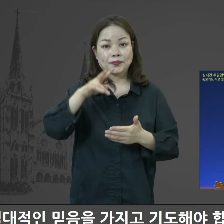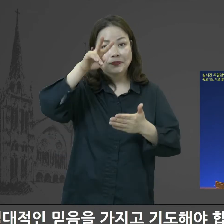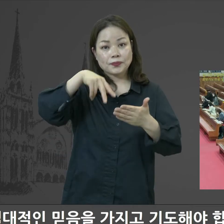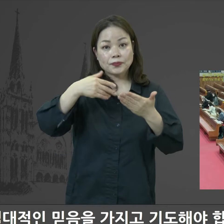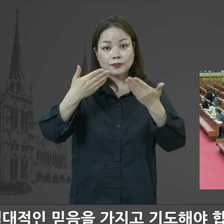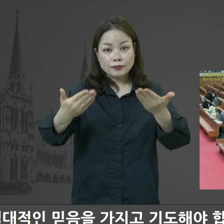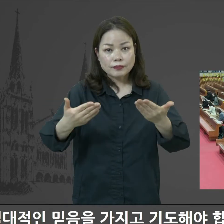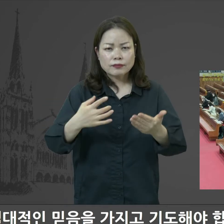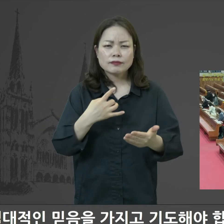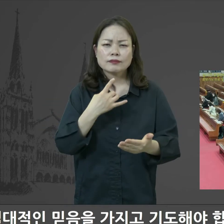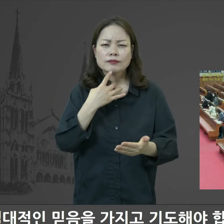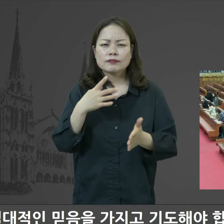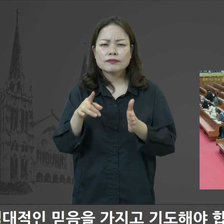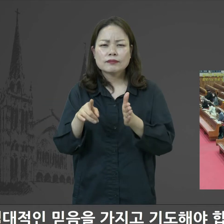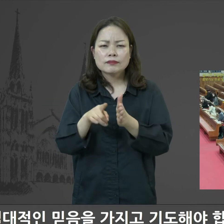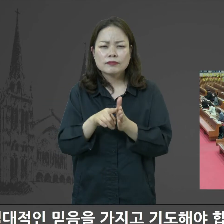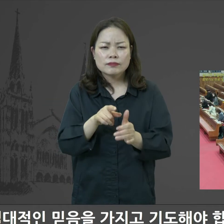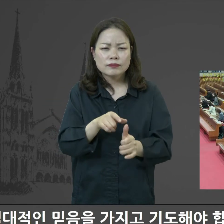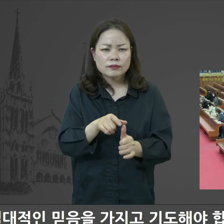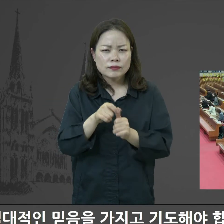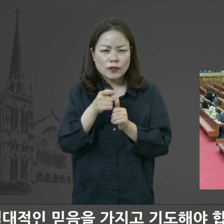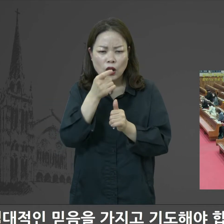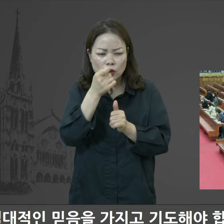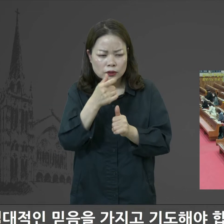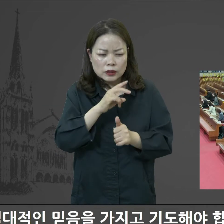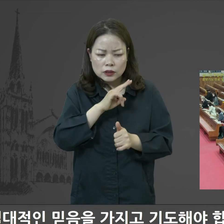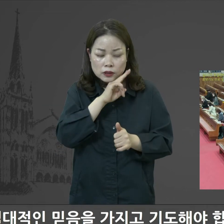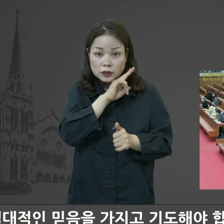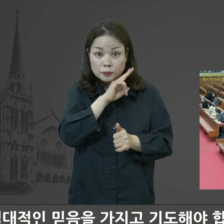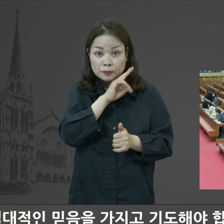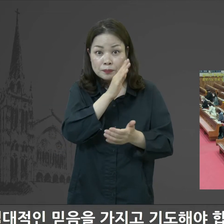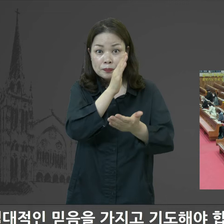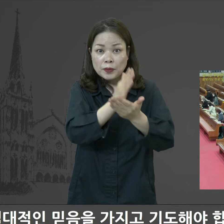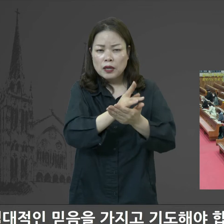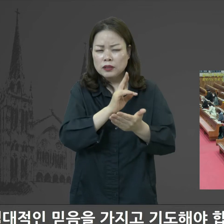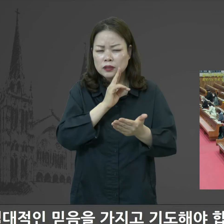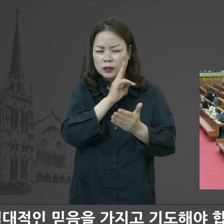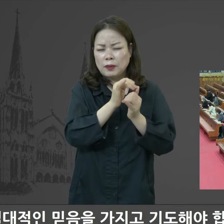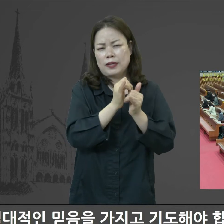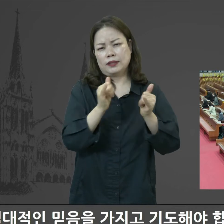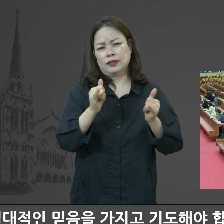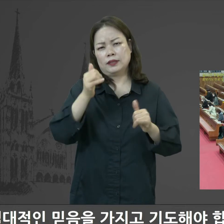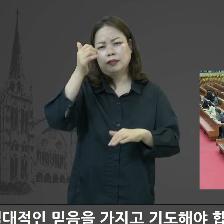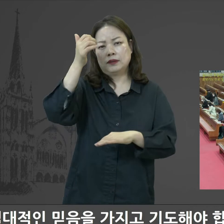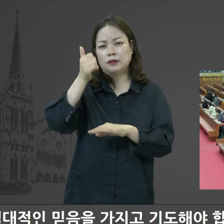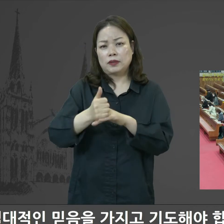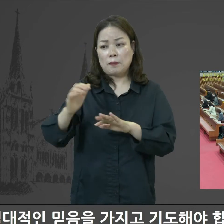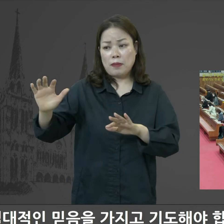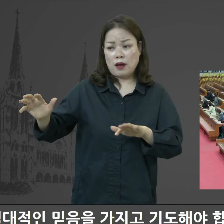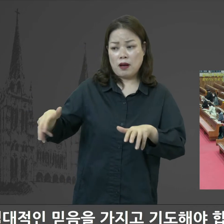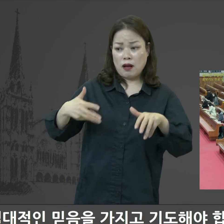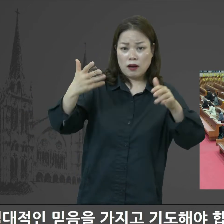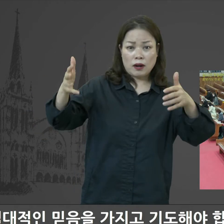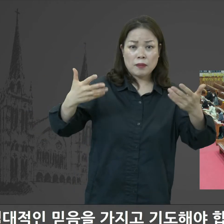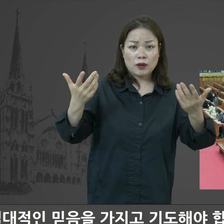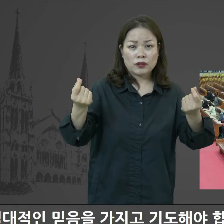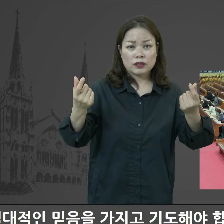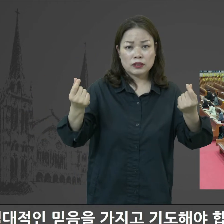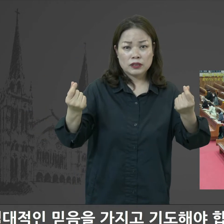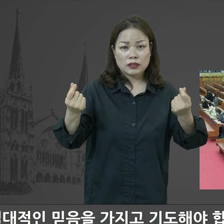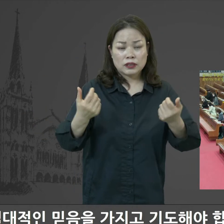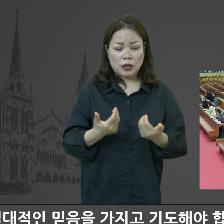읽습니다. 오직 믿음으로 구하고 조금도 의심하지 말라. 의심하는 자는 마치 바람에 밀려 요동하는